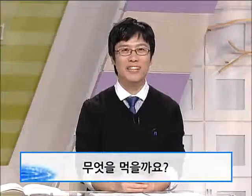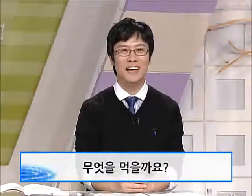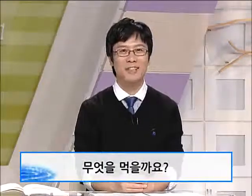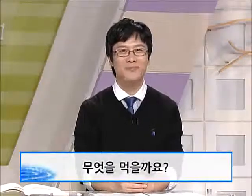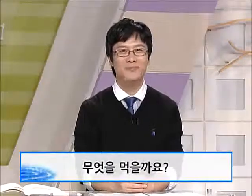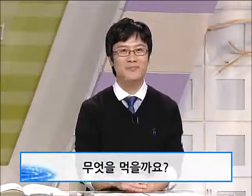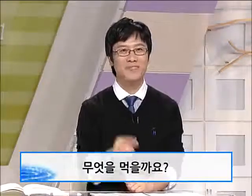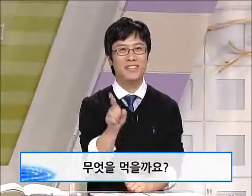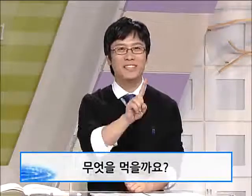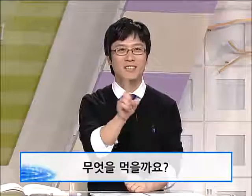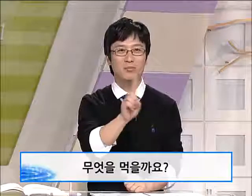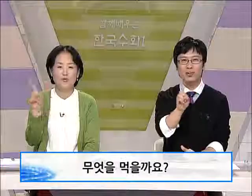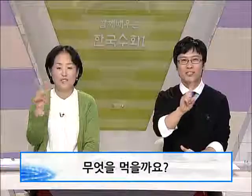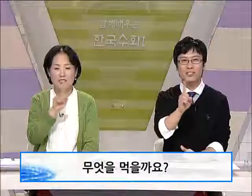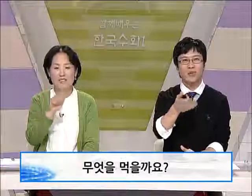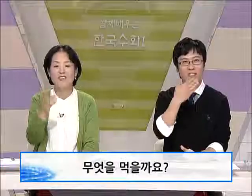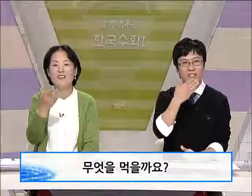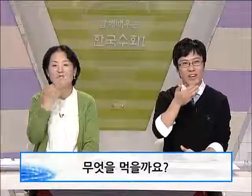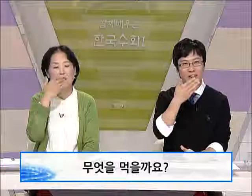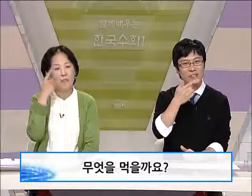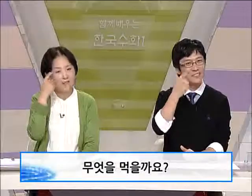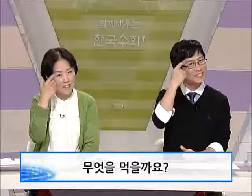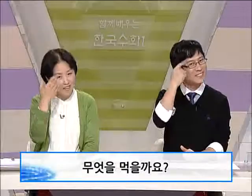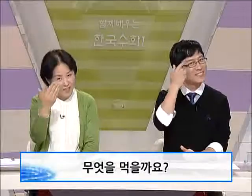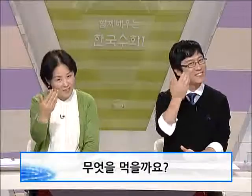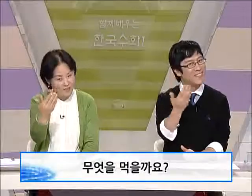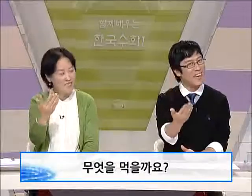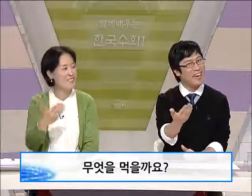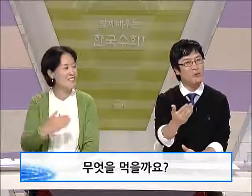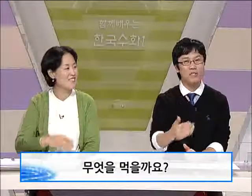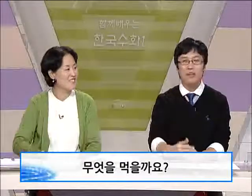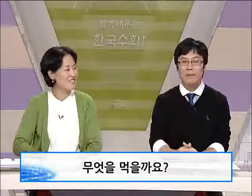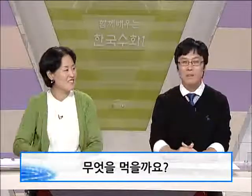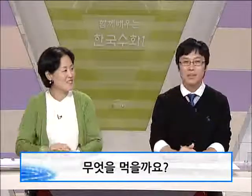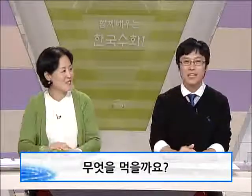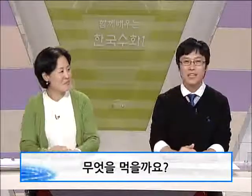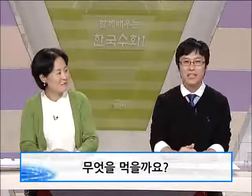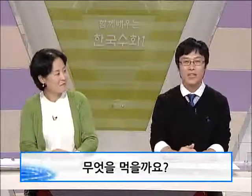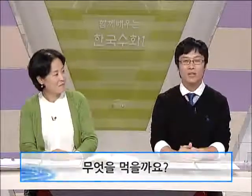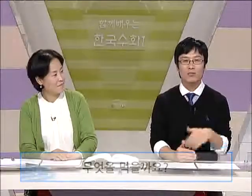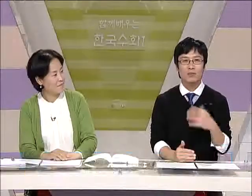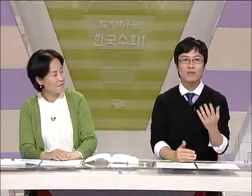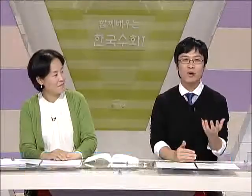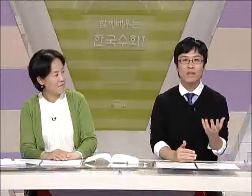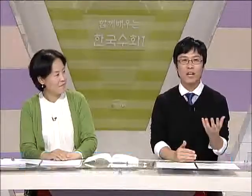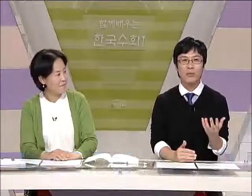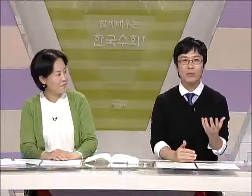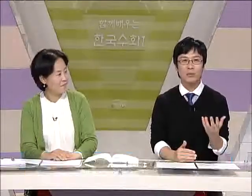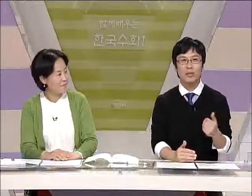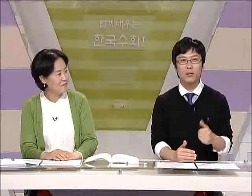할까요? 무엇을 먹을까요? 먹을까요? 네, 우리 박종원 학생이 무엇을 먹을까요? 한번 표현해